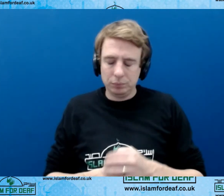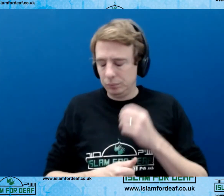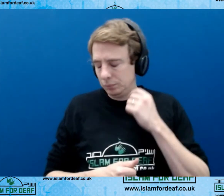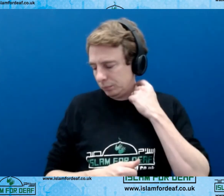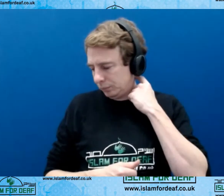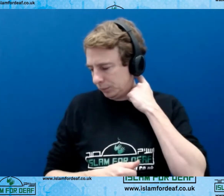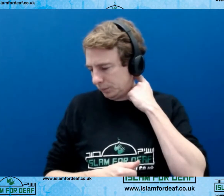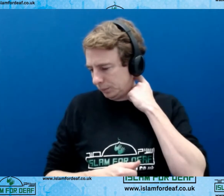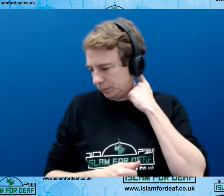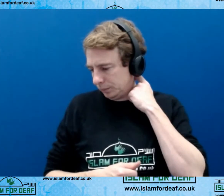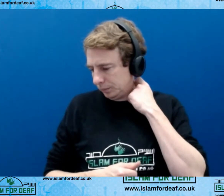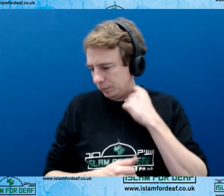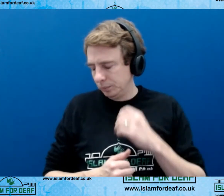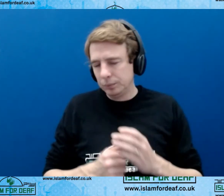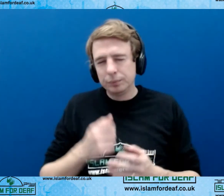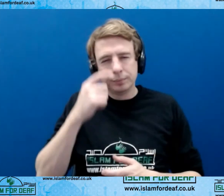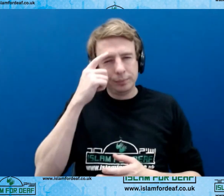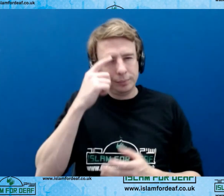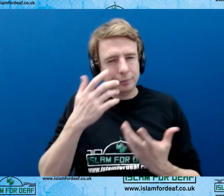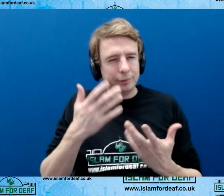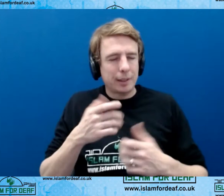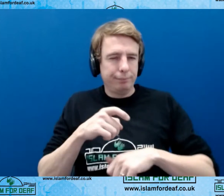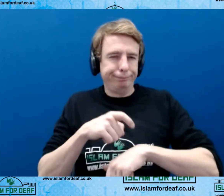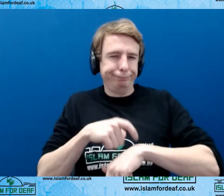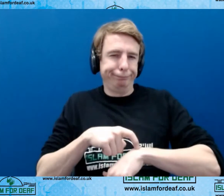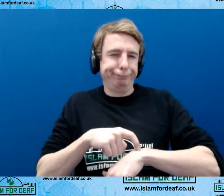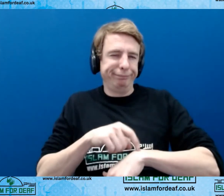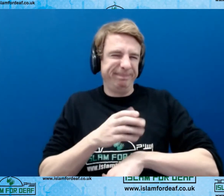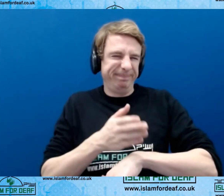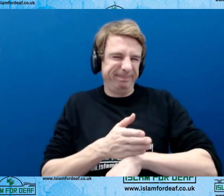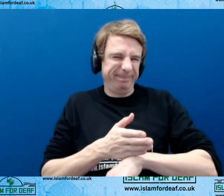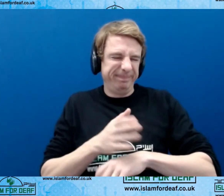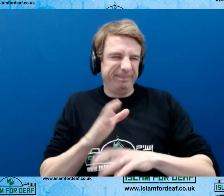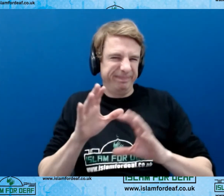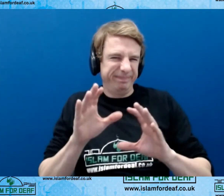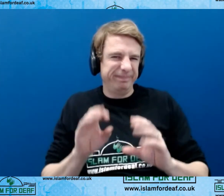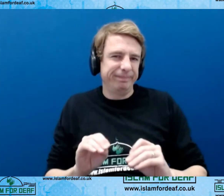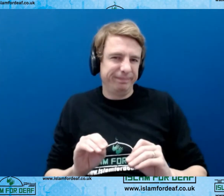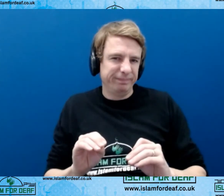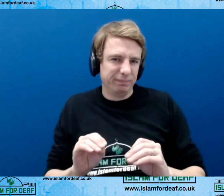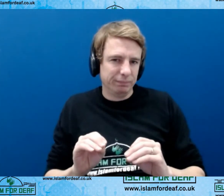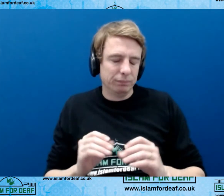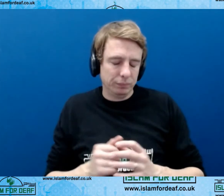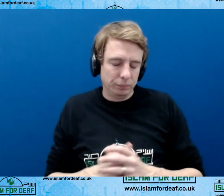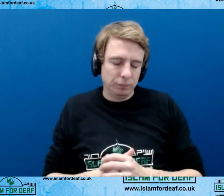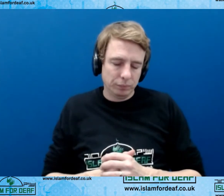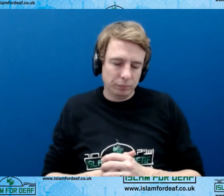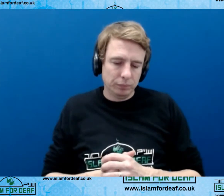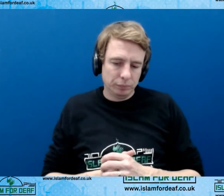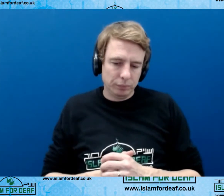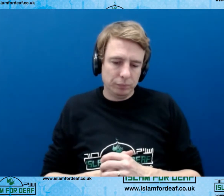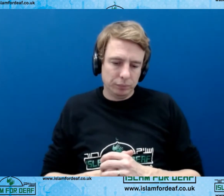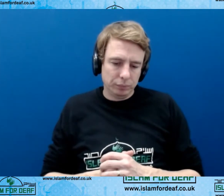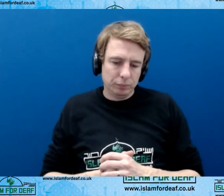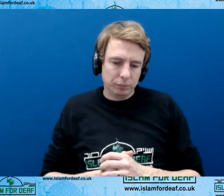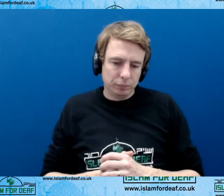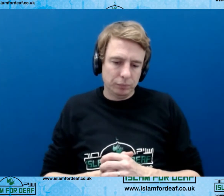باقي يمكن 3 سور خلاص، يعني إذا أحببتم نكملها الدرس القادم ولا